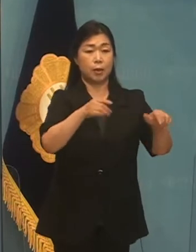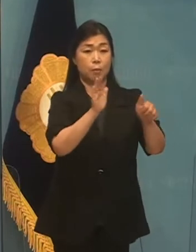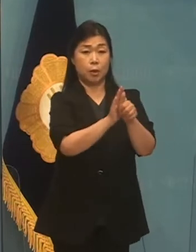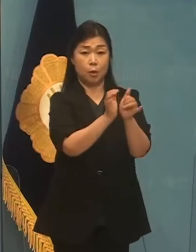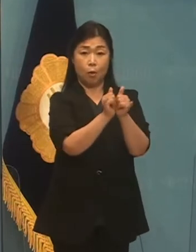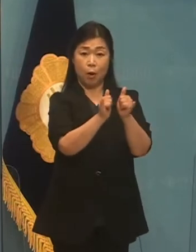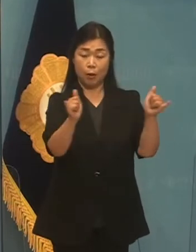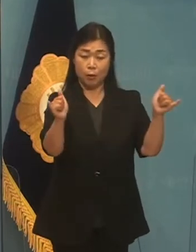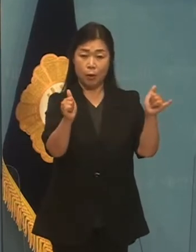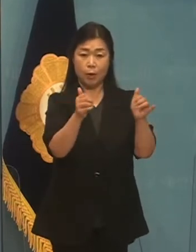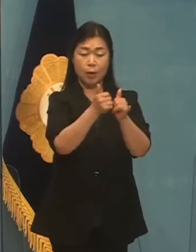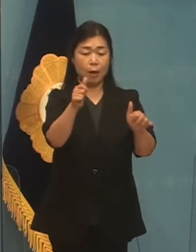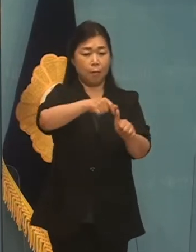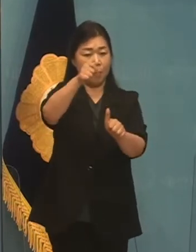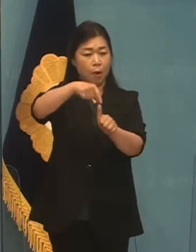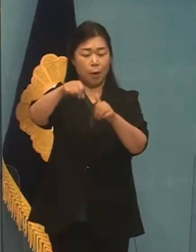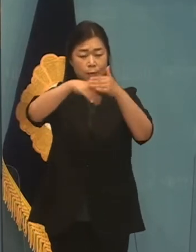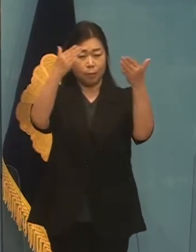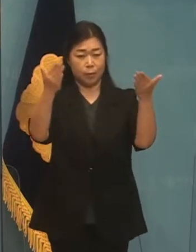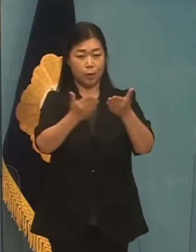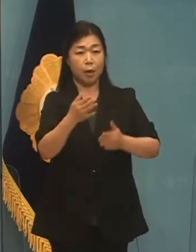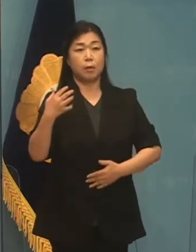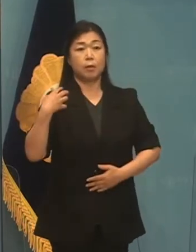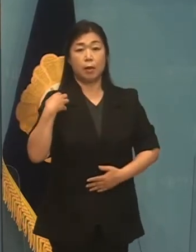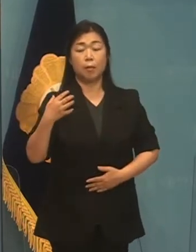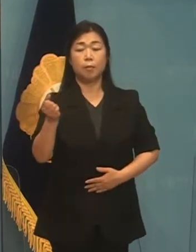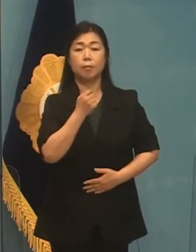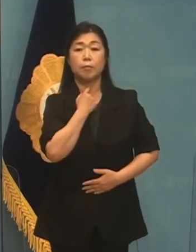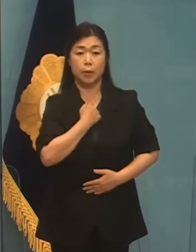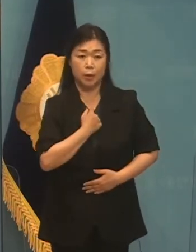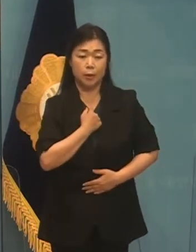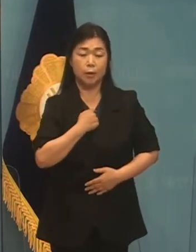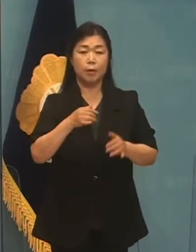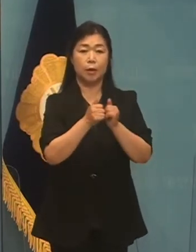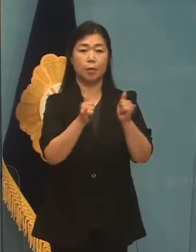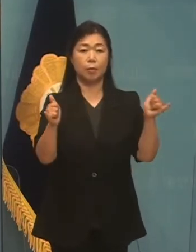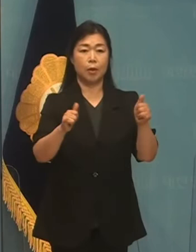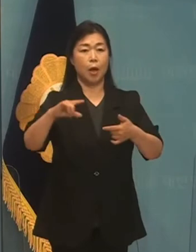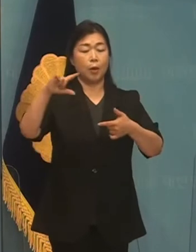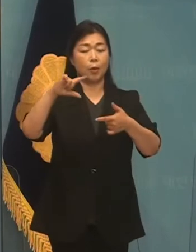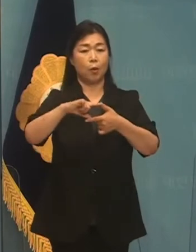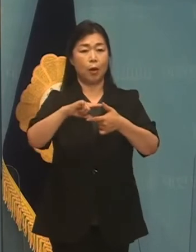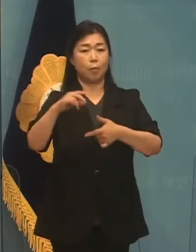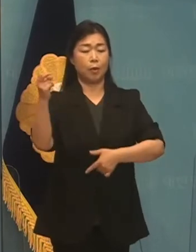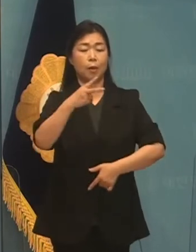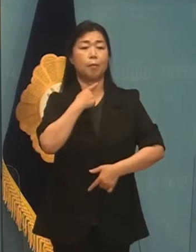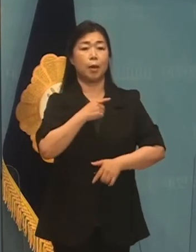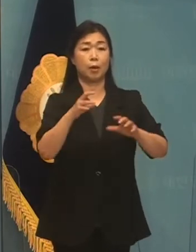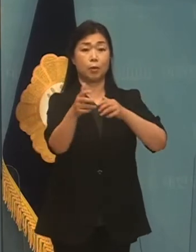행정자치비서관으로서 인사 전반에 대한 책임을 진 경험이 있는 경남 재선,